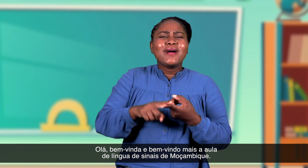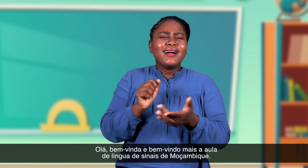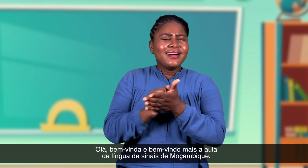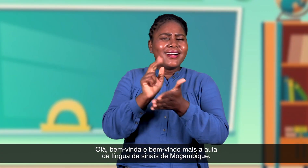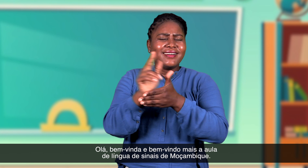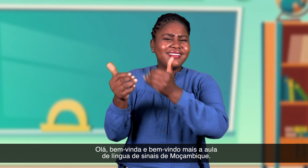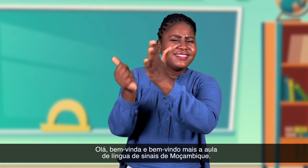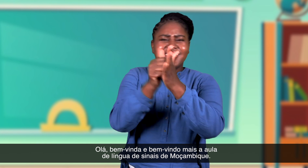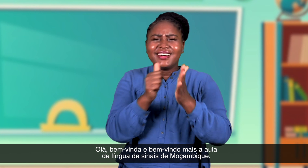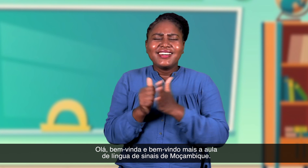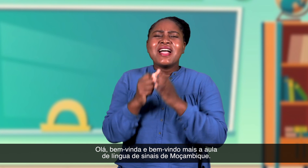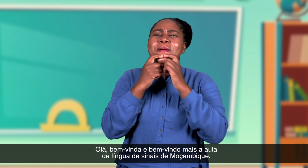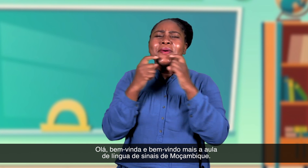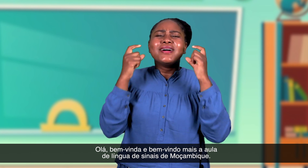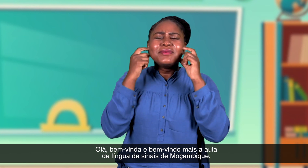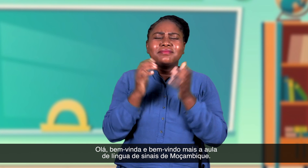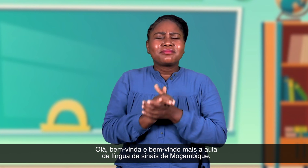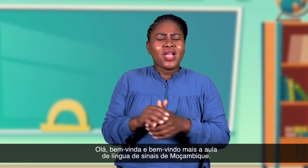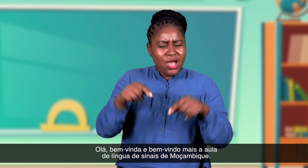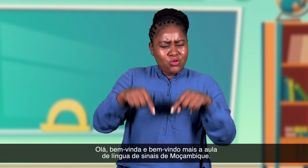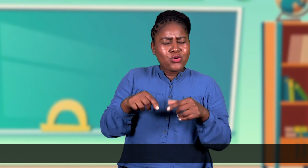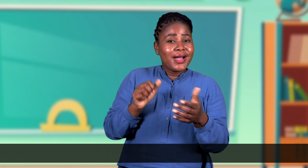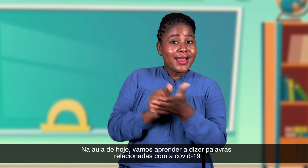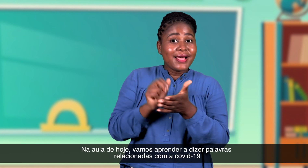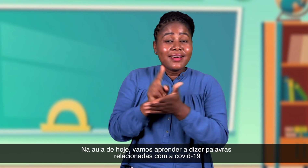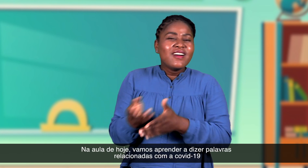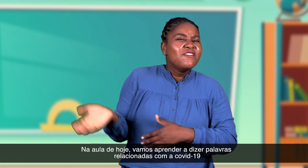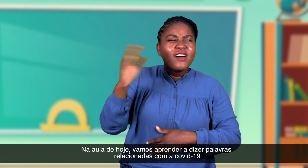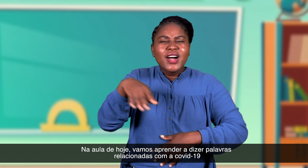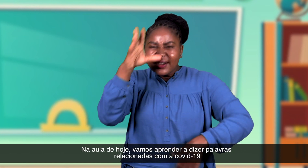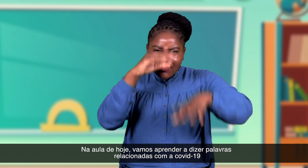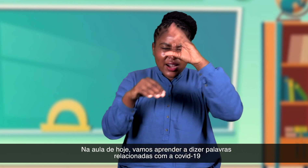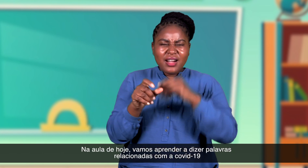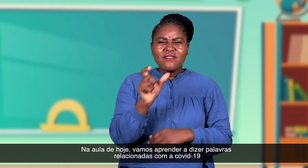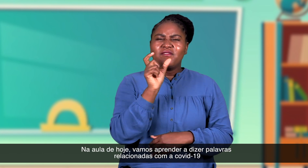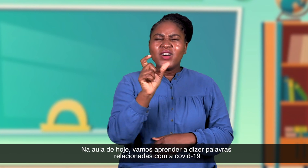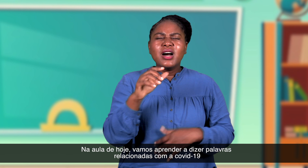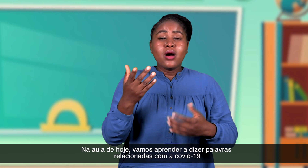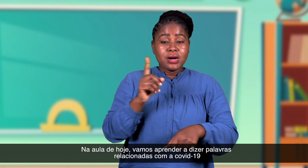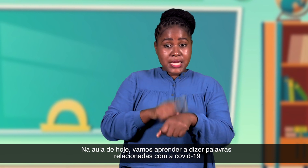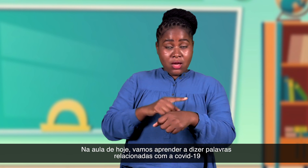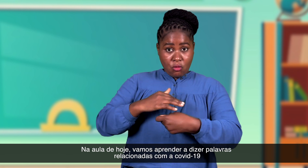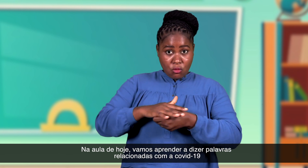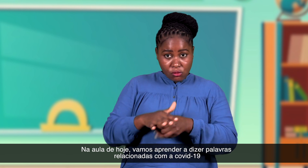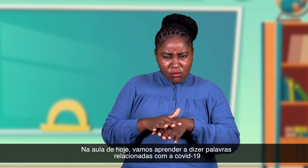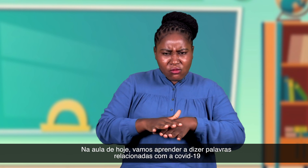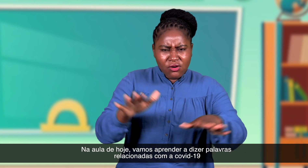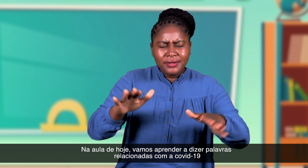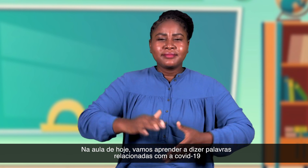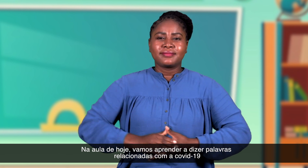bem-vindo a mais uma aula de língua de sinais de Moçambique. Na aula de hoje, Vamos aprender a dizer